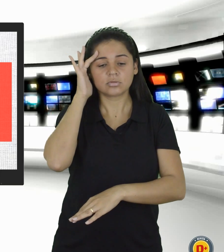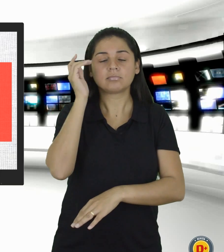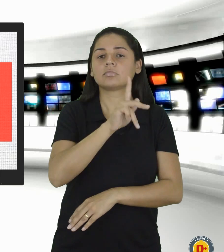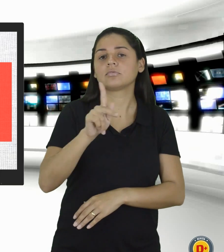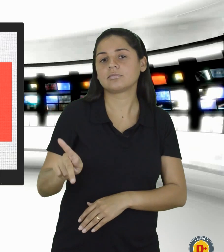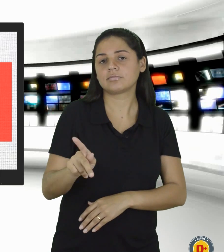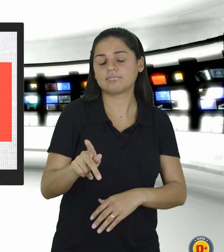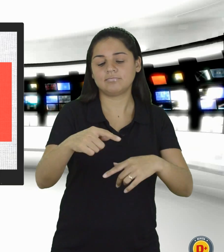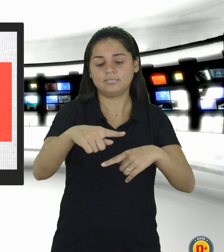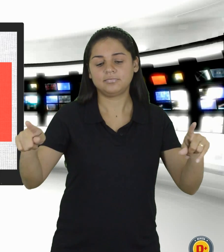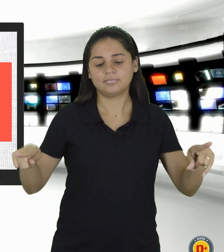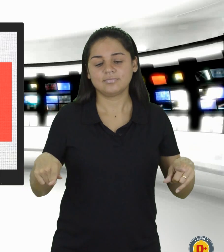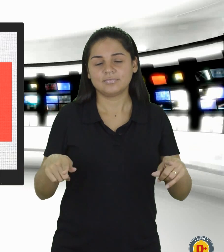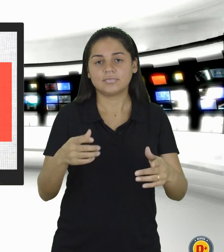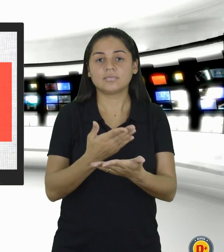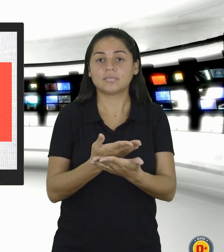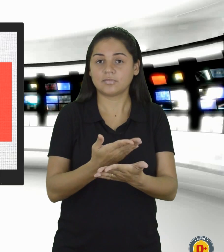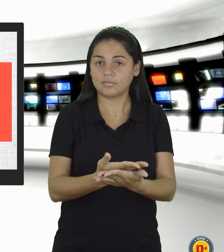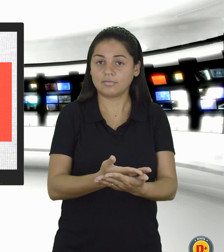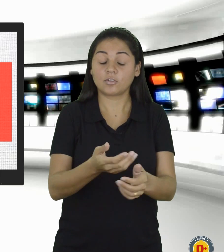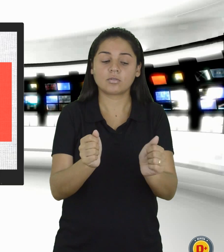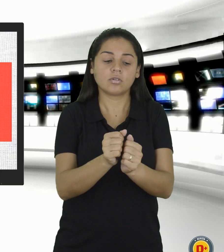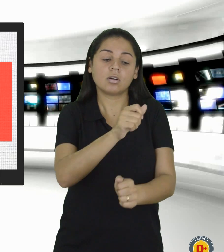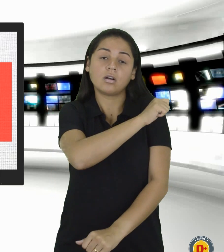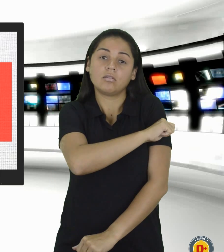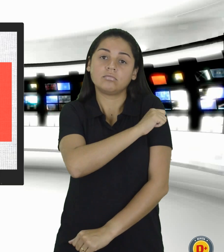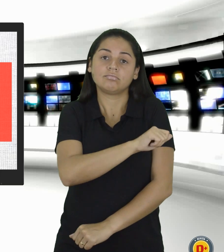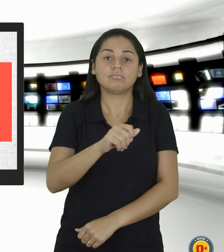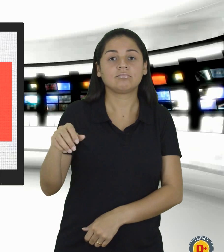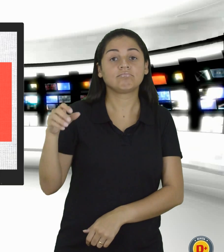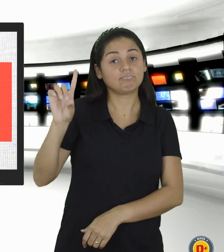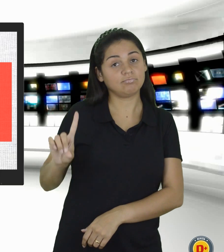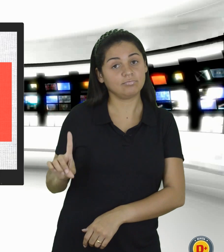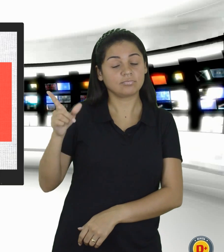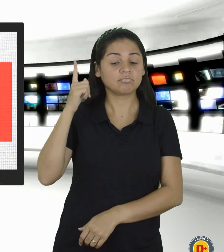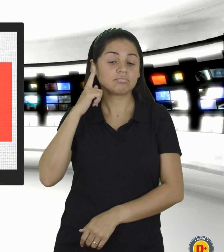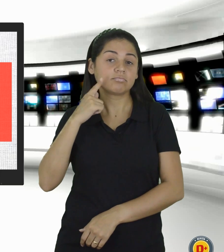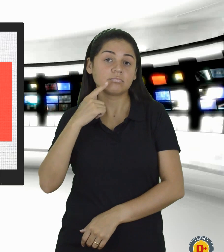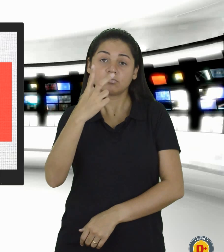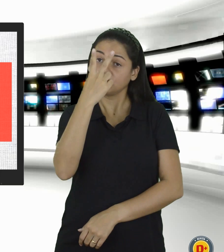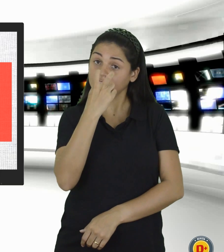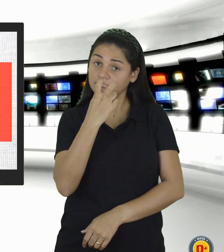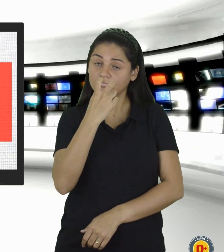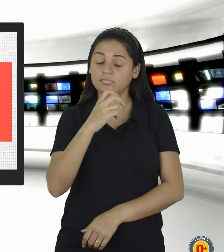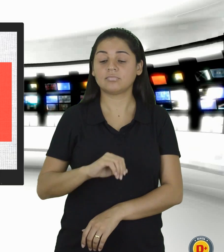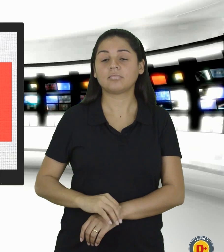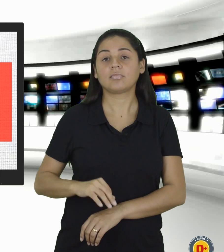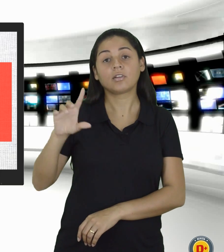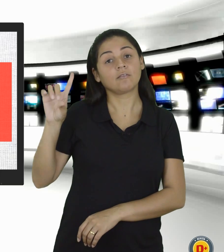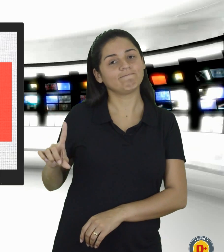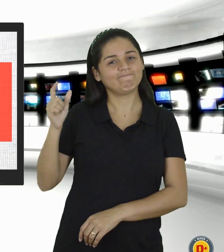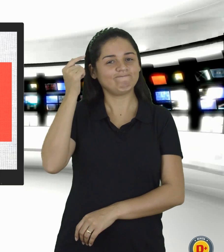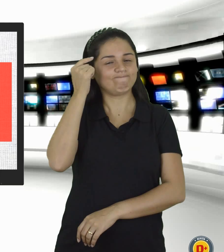com os alunos que apresentam as mais variadas condições: surdez, cegueira, deficiência intelectual,